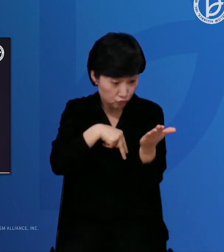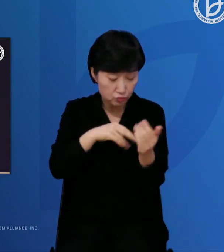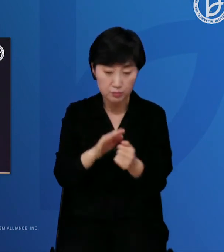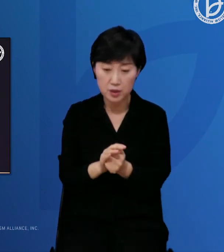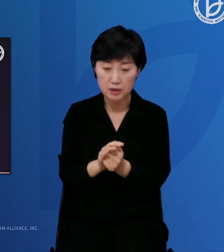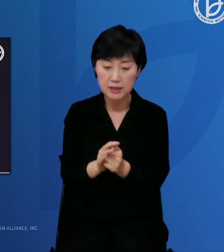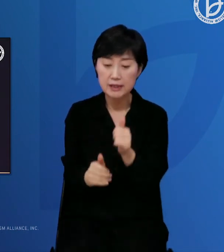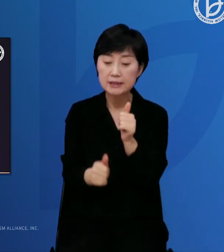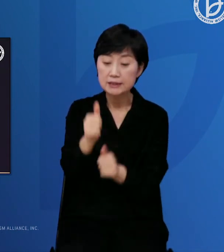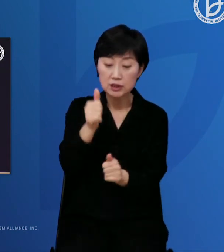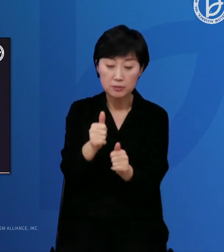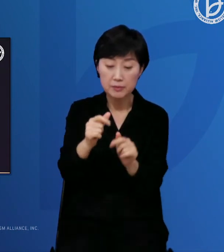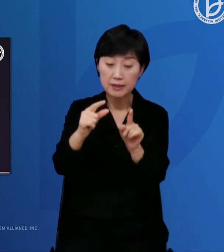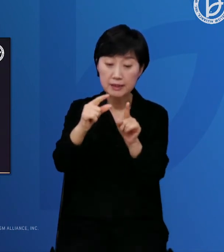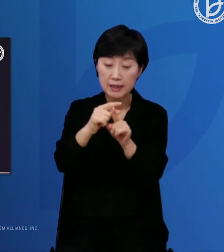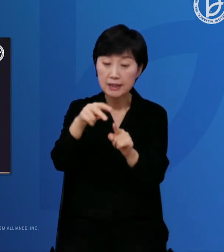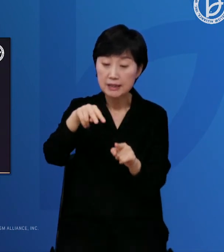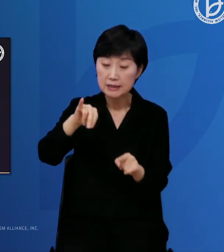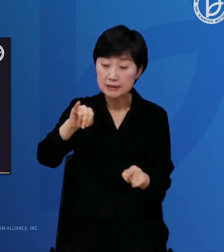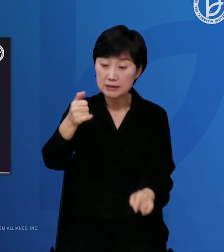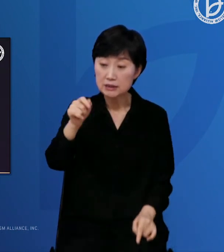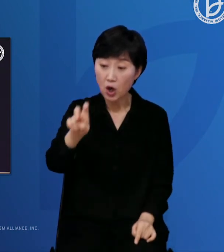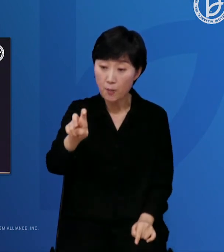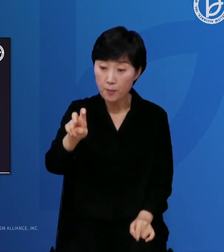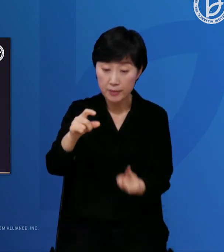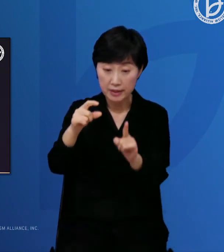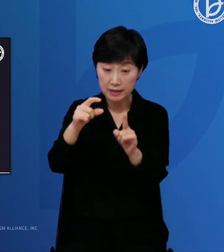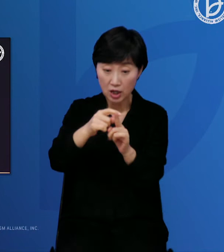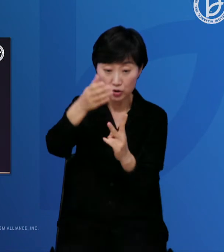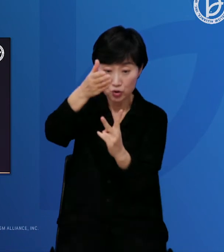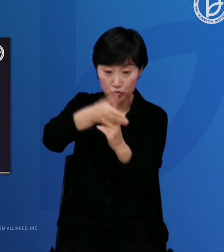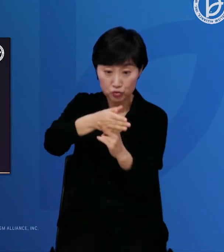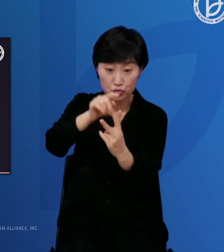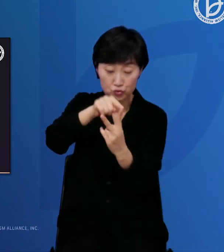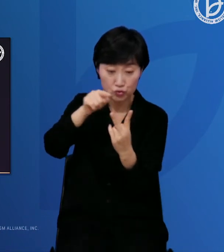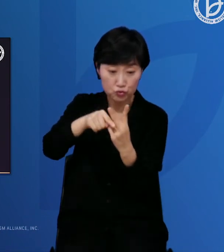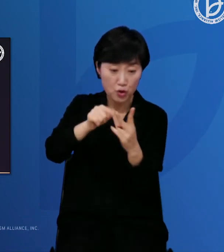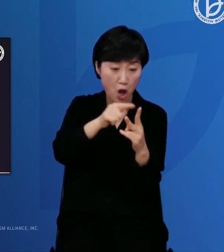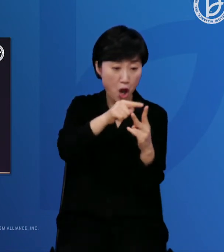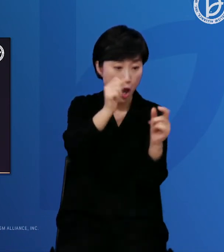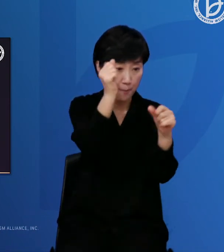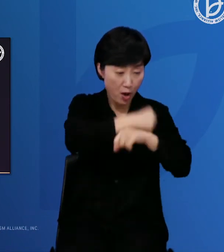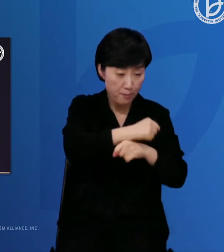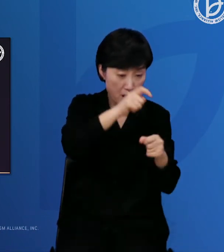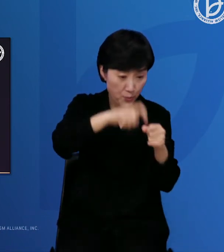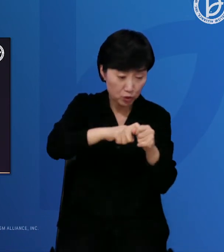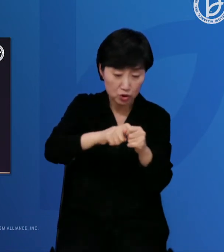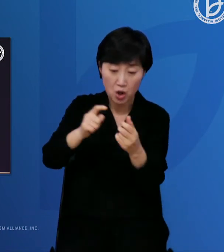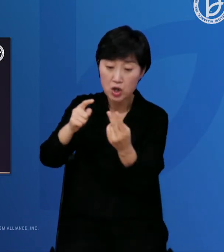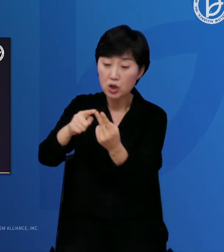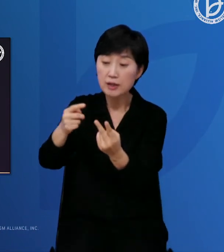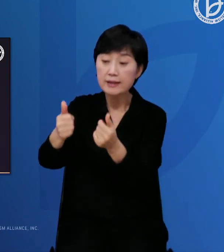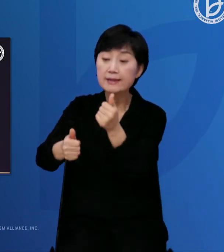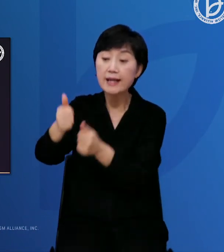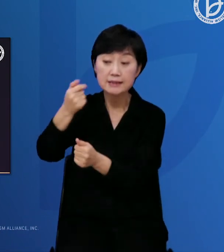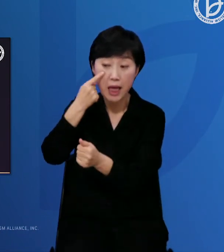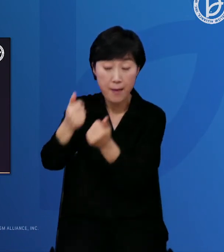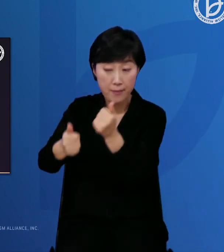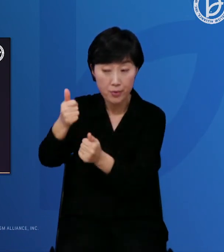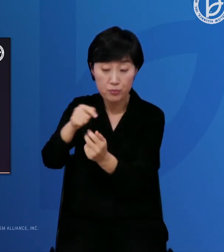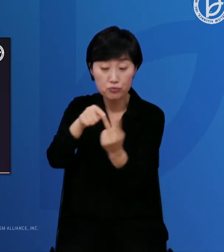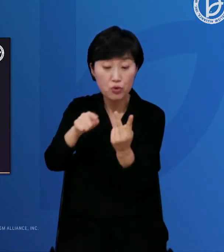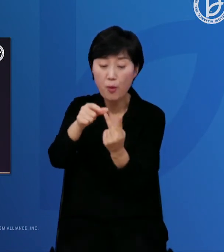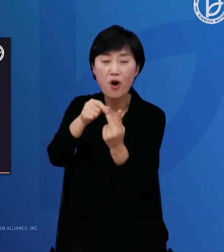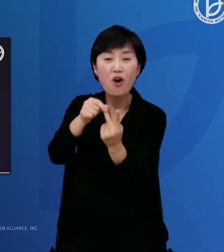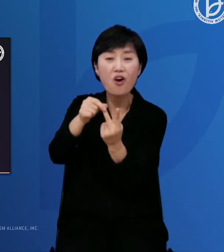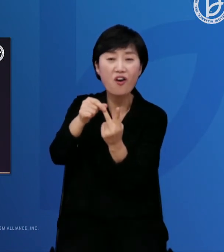멸망시키는 시험 말고 테스트하는 시험을 한 거예요. But we see here that in the passage, it's a test that Jesus was put to. 그